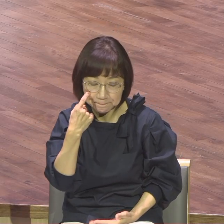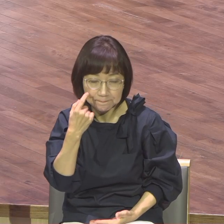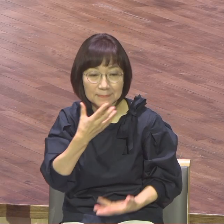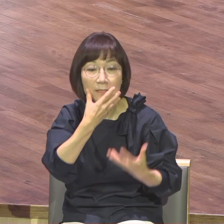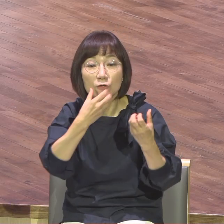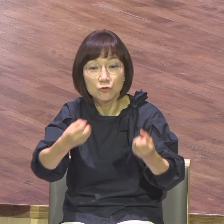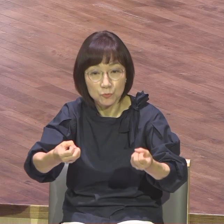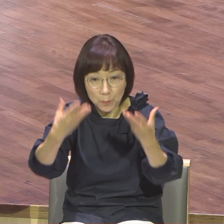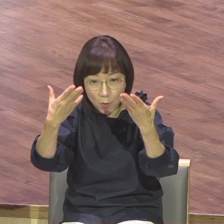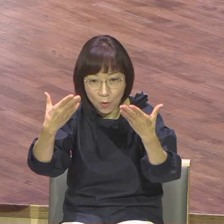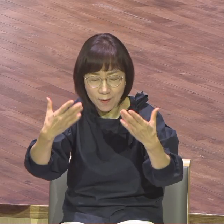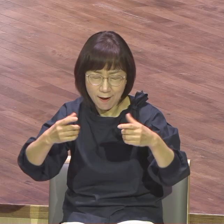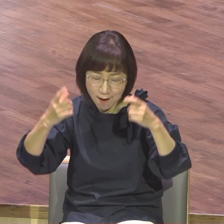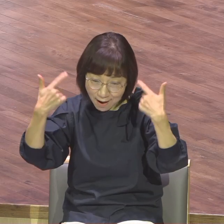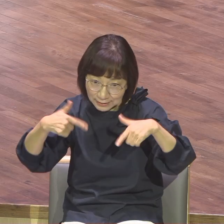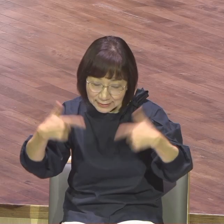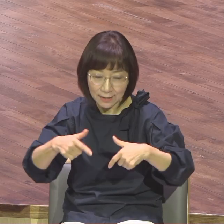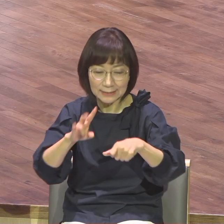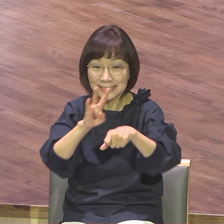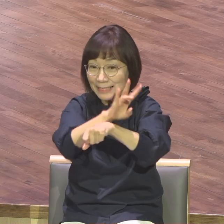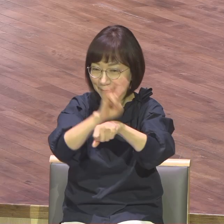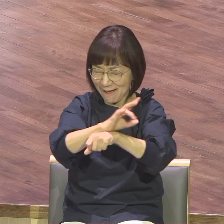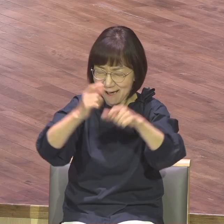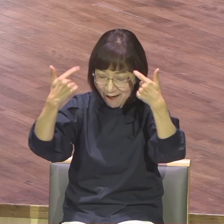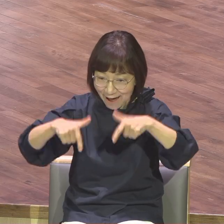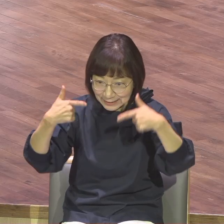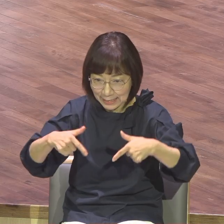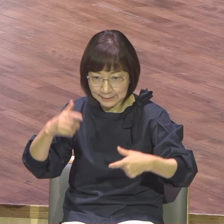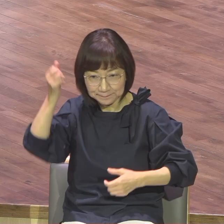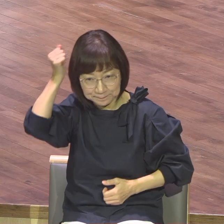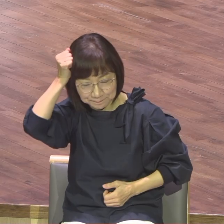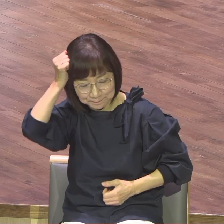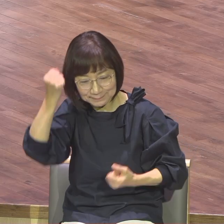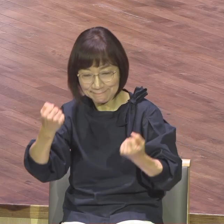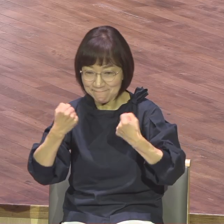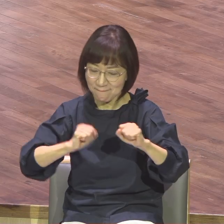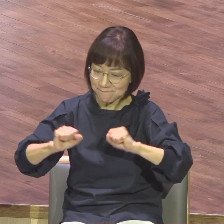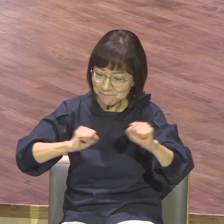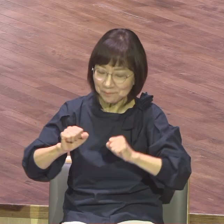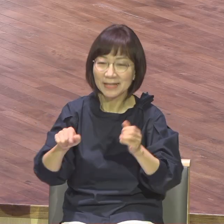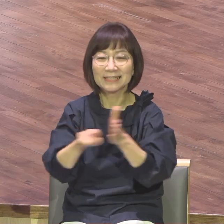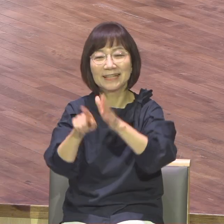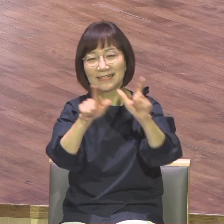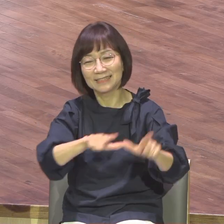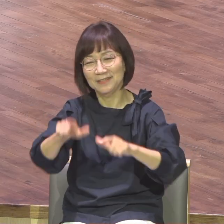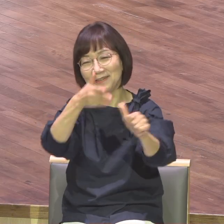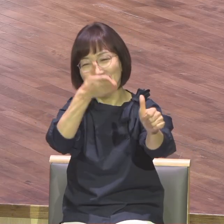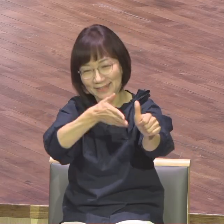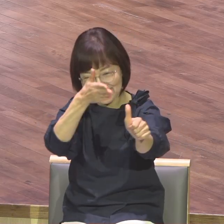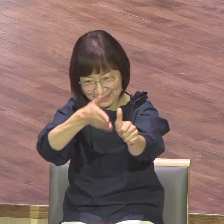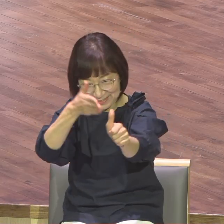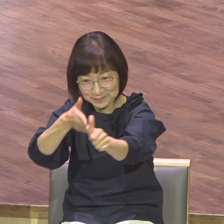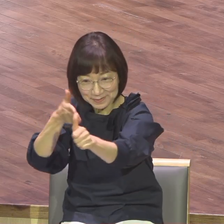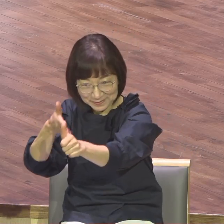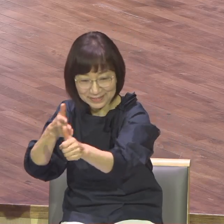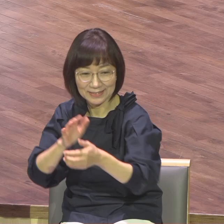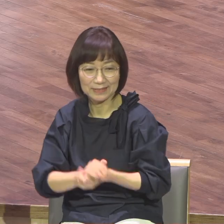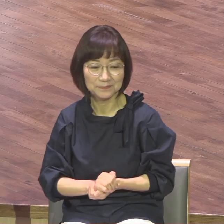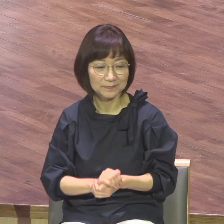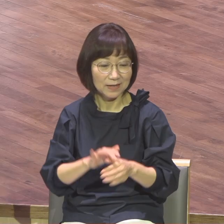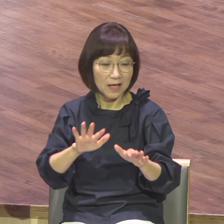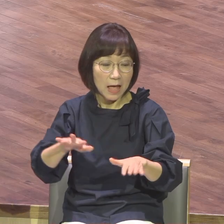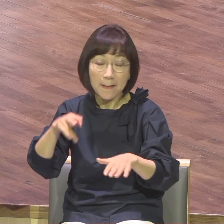24시 생동감 넘치는 신앙생활 하시기를 바랍니다. 사도 바울은 성삼위